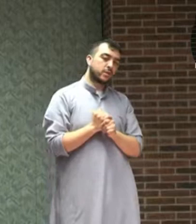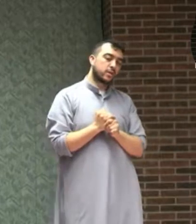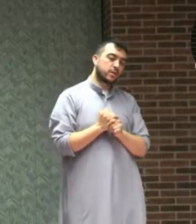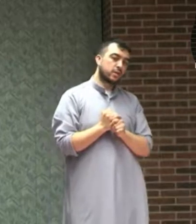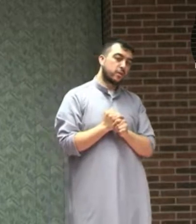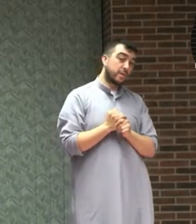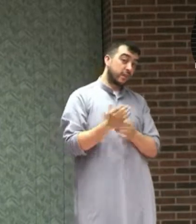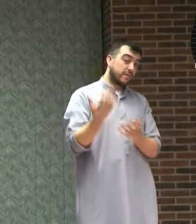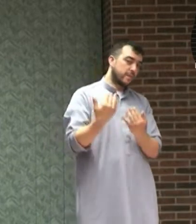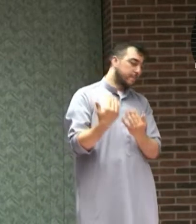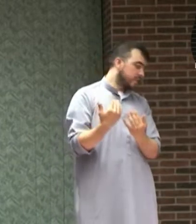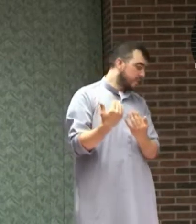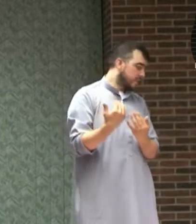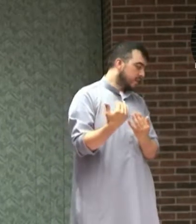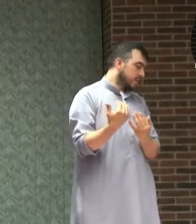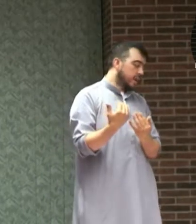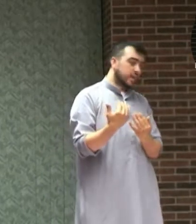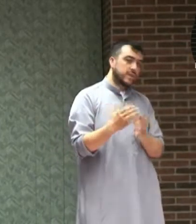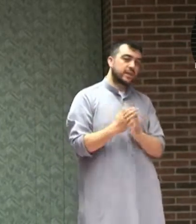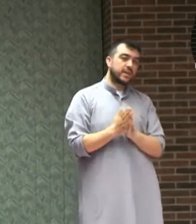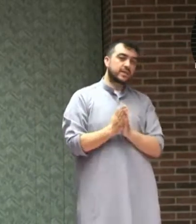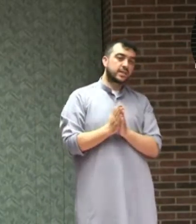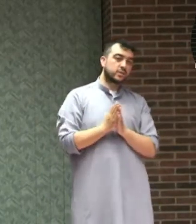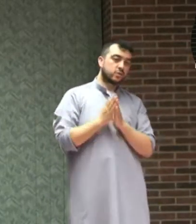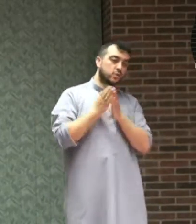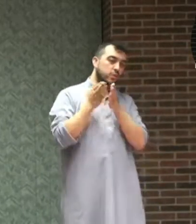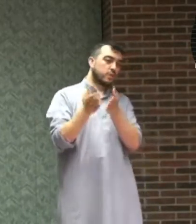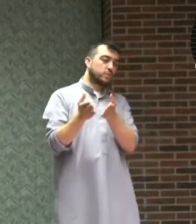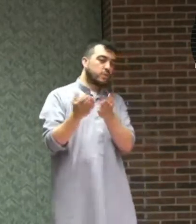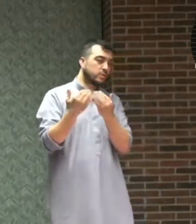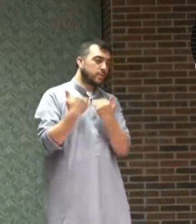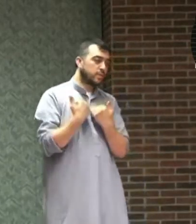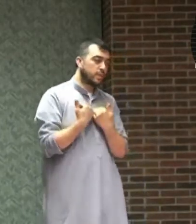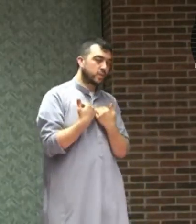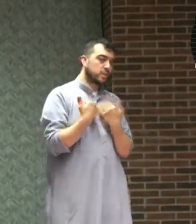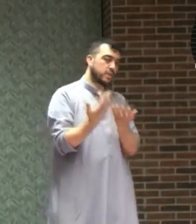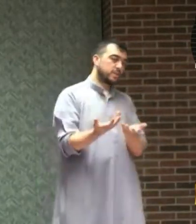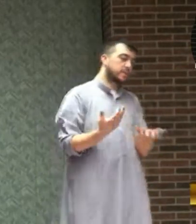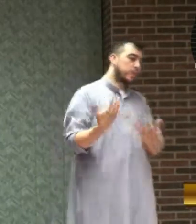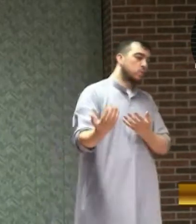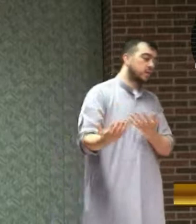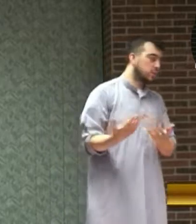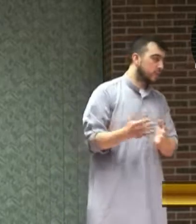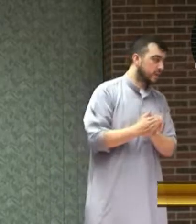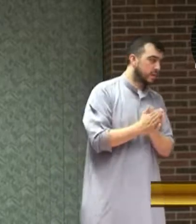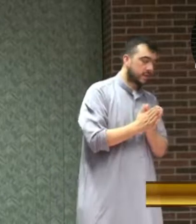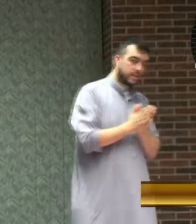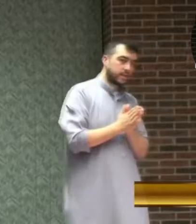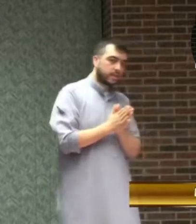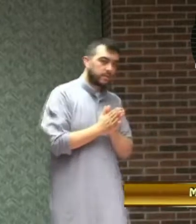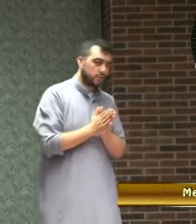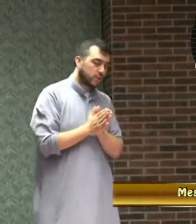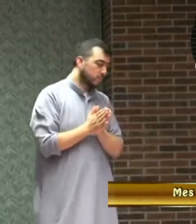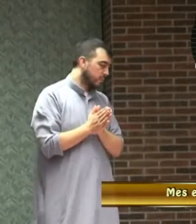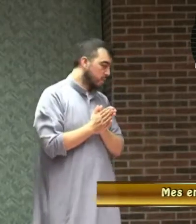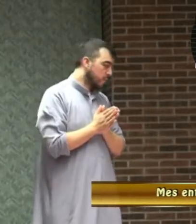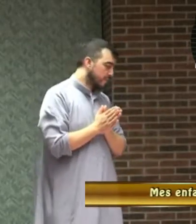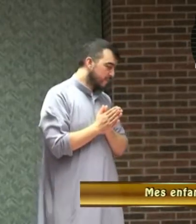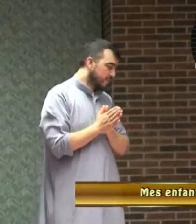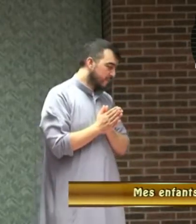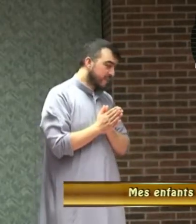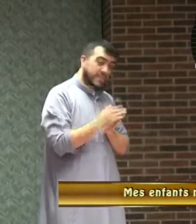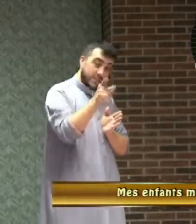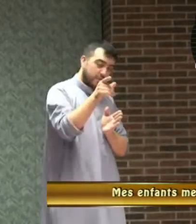Non, okay. Donc elle dit ses enfants, il arrive que ses enfants parfois la frappent. Alors elle dit est-ce que ce seront eux qui vont être punis ou ce sera moi parce que je ne les ai pas grondés